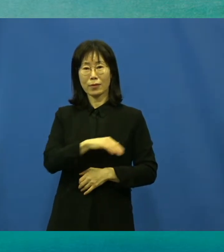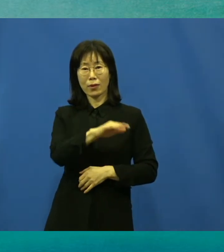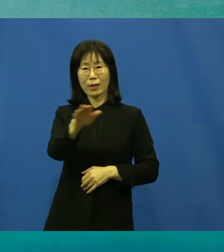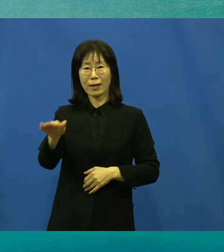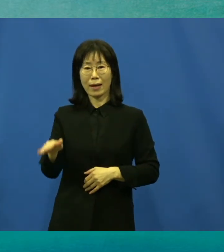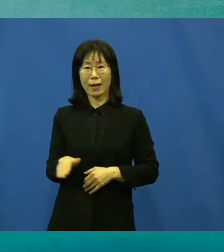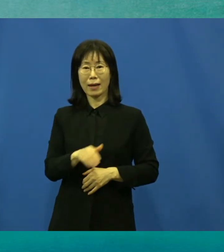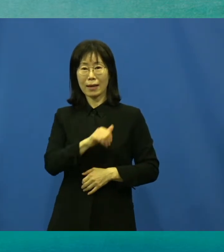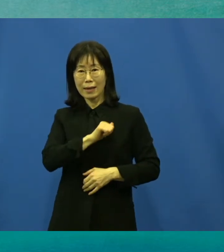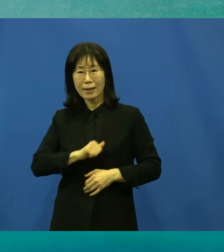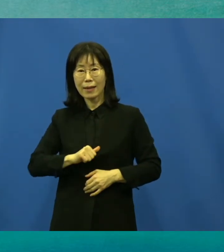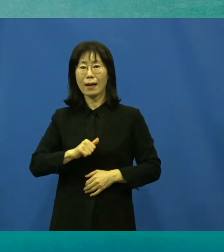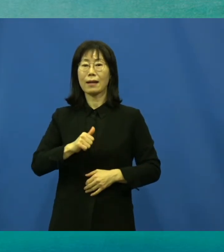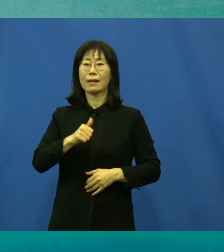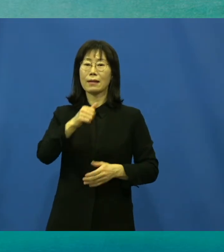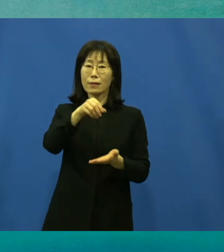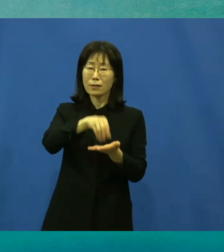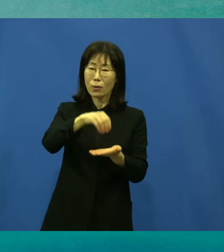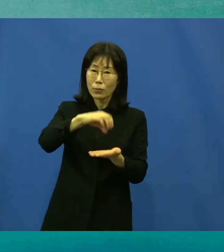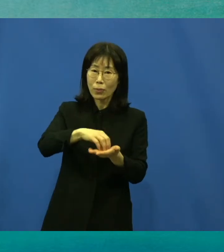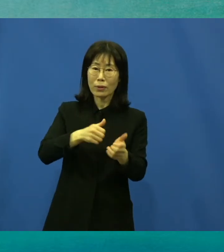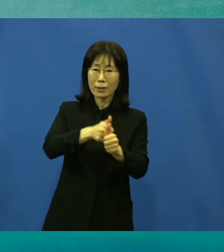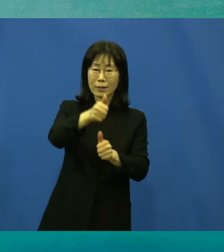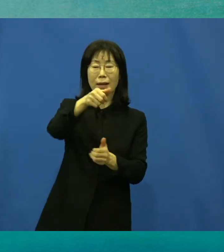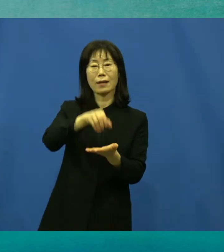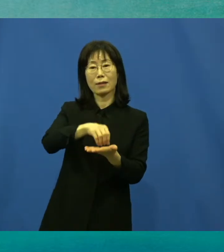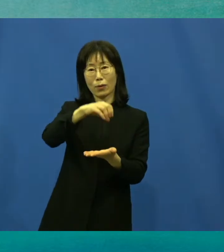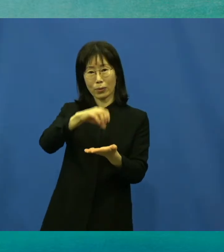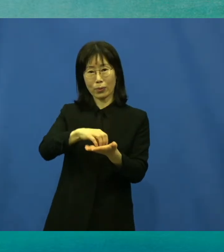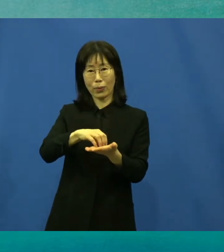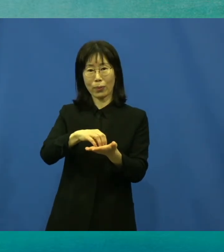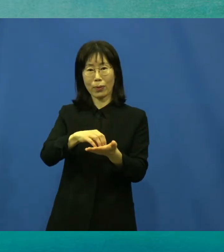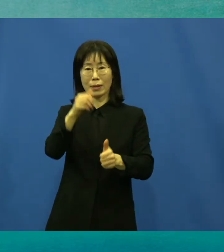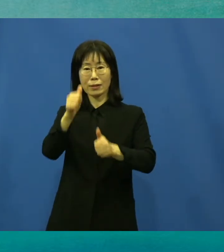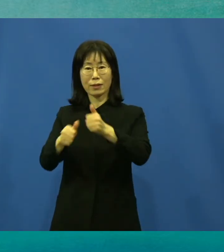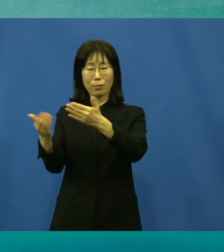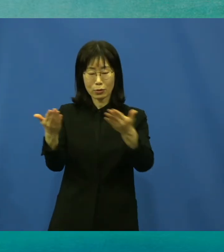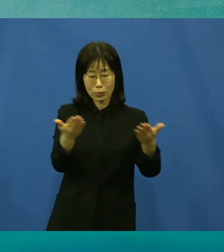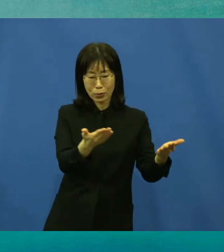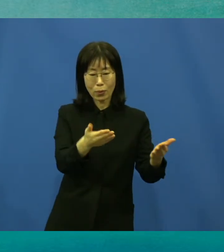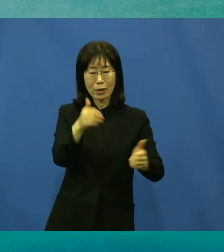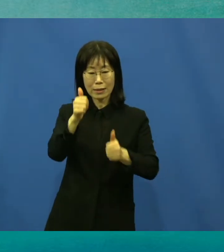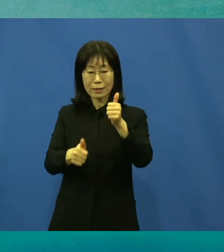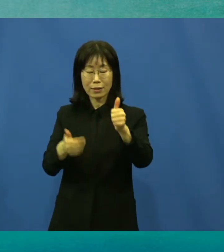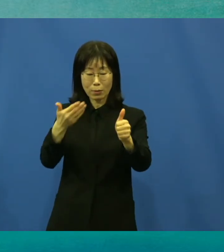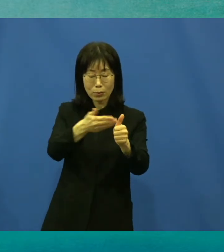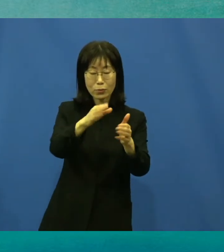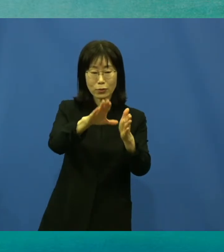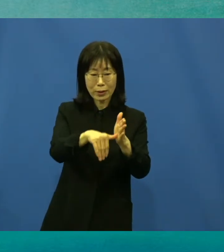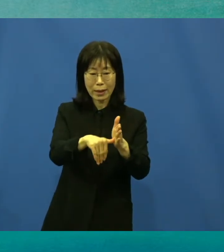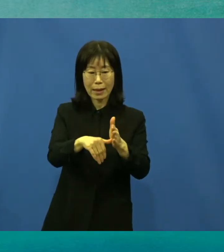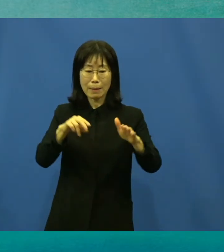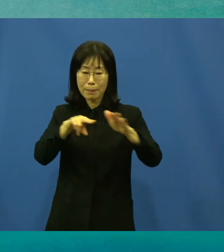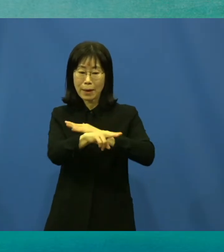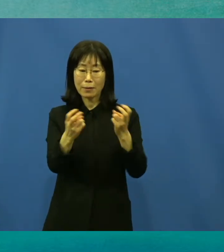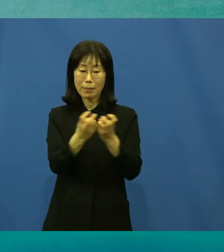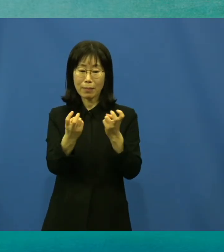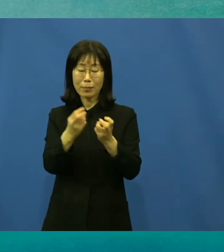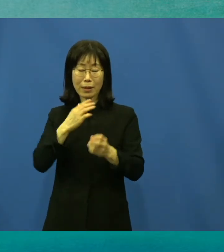점에 또한 피할 길을 내사 너희로 능히 감당하게 하시느니라.